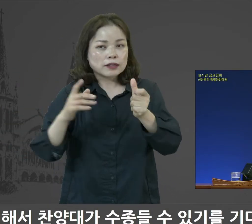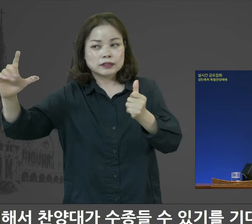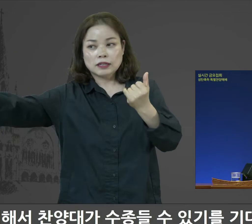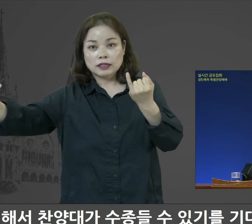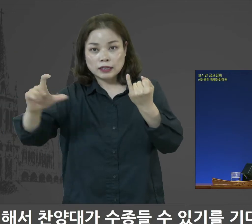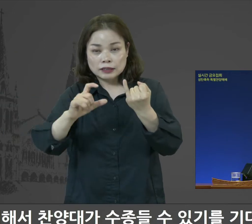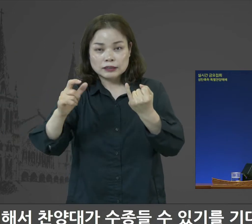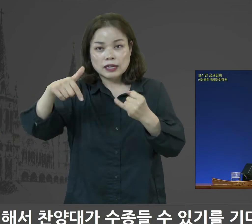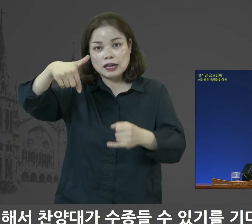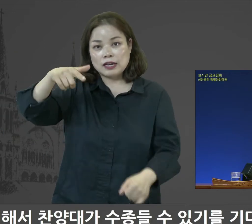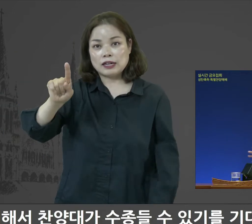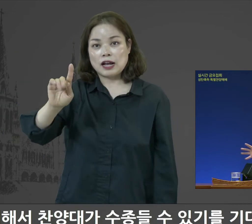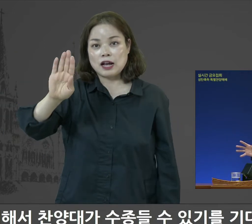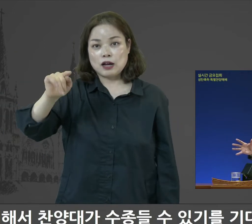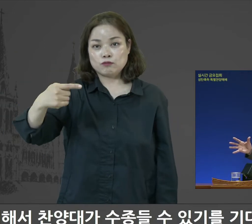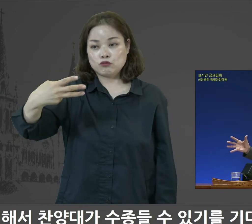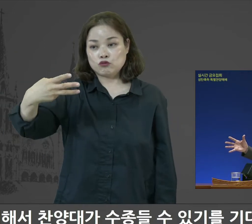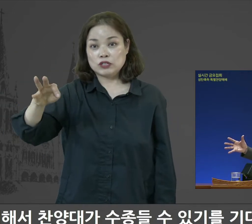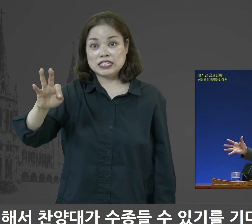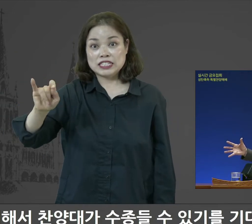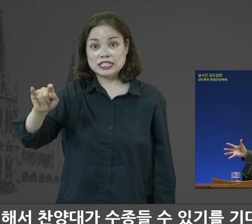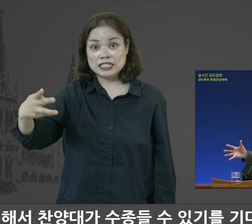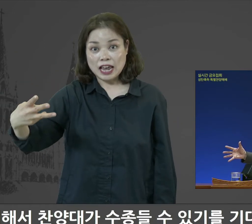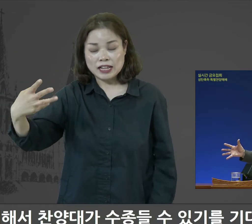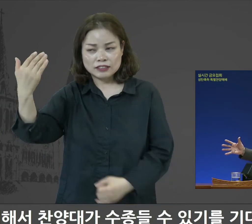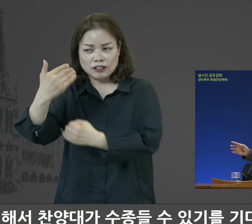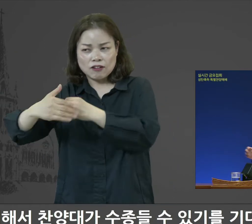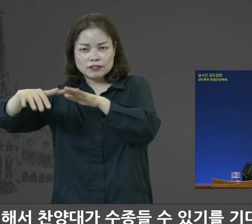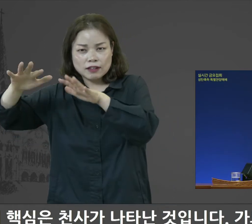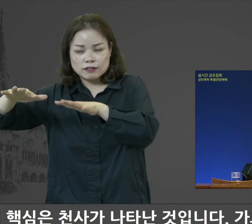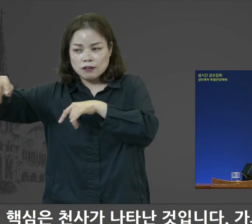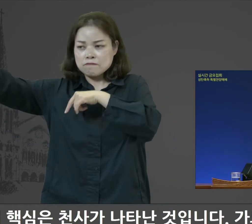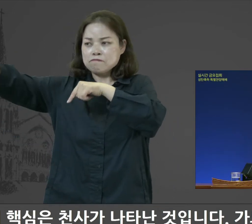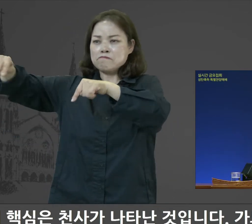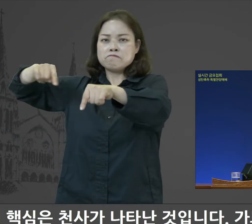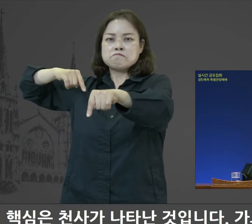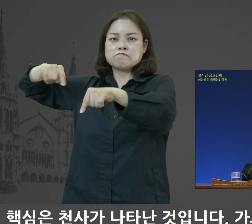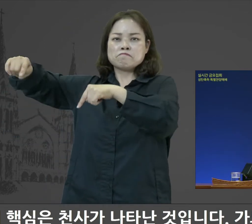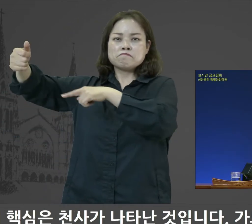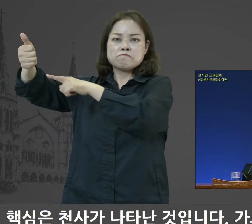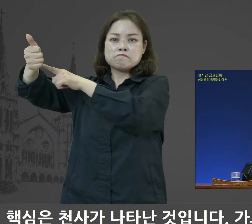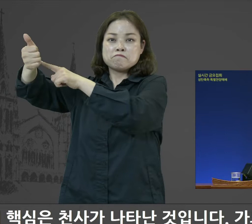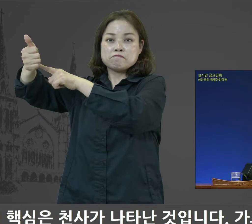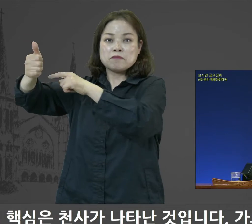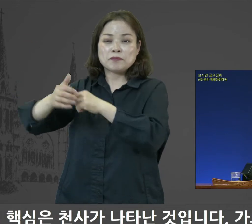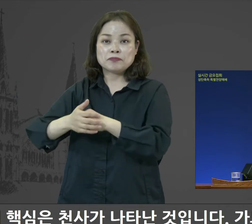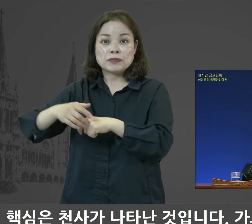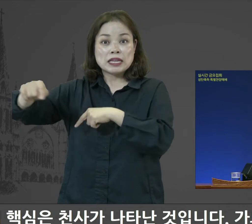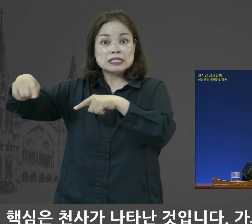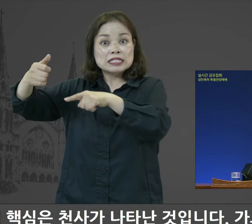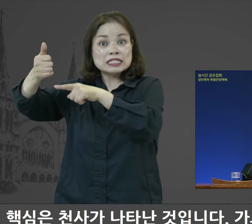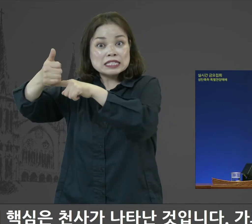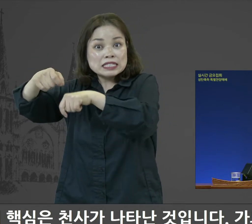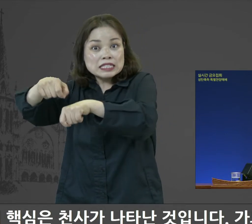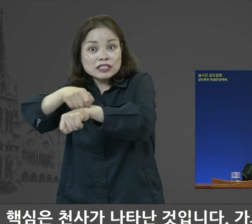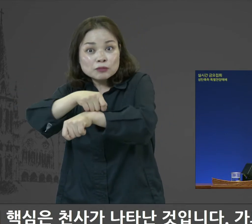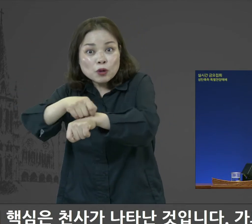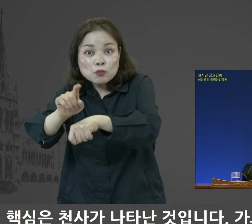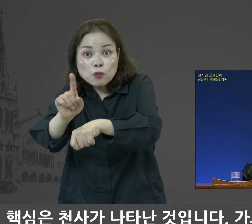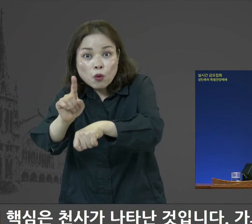가브리엘 천사가 나타나서 이제 전체 이 예배를 총 지휘하고 있는데, 이 지휘 가운데 특별한